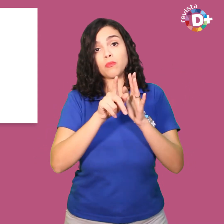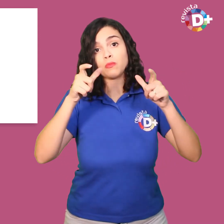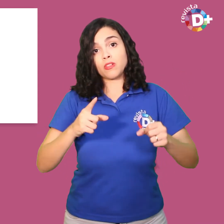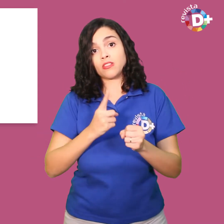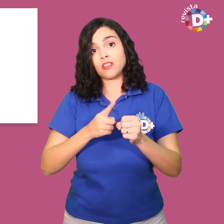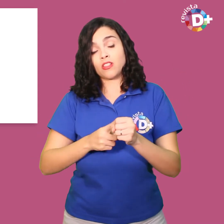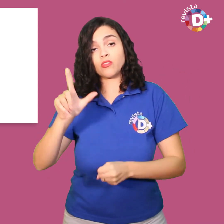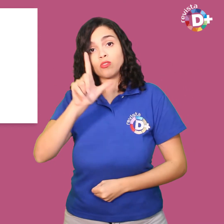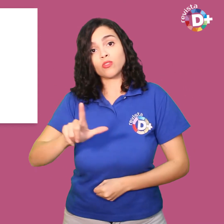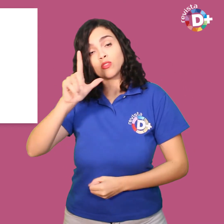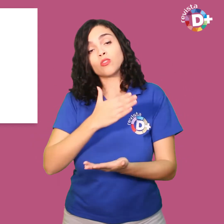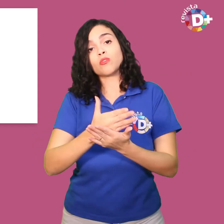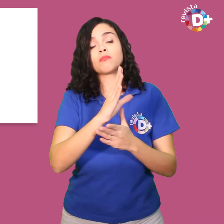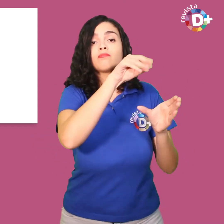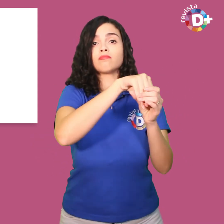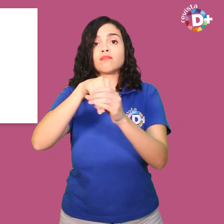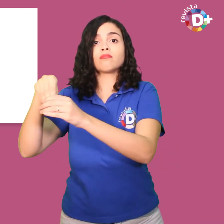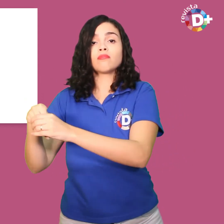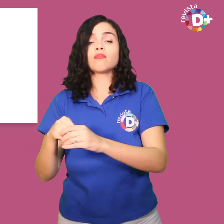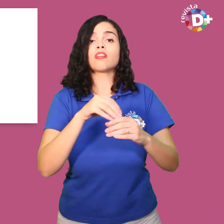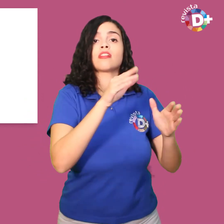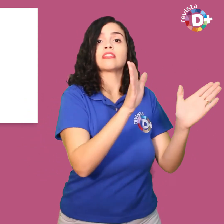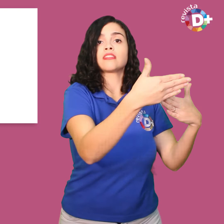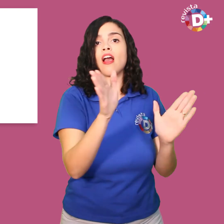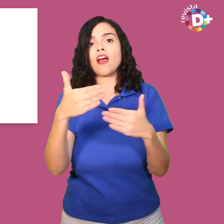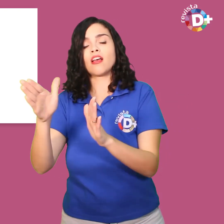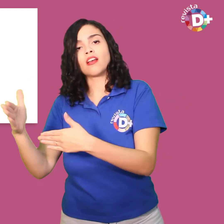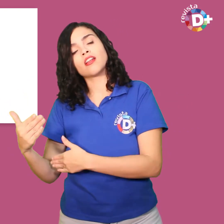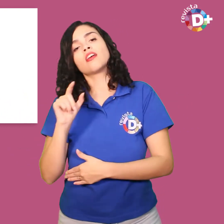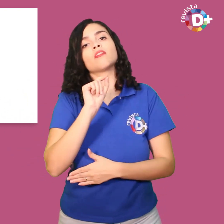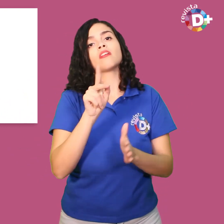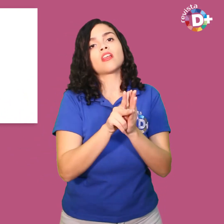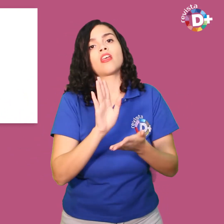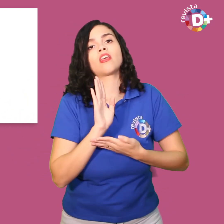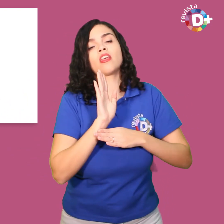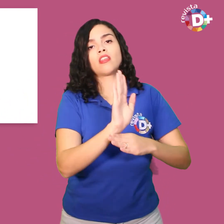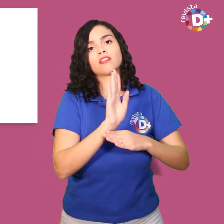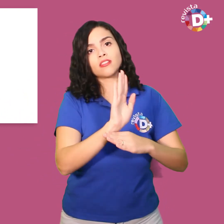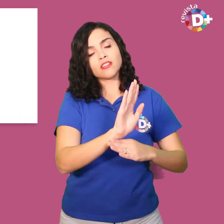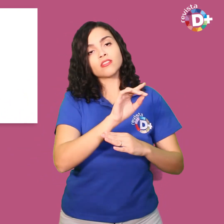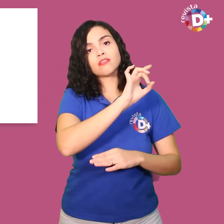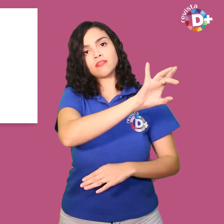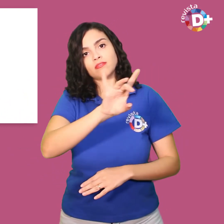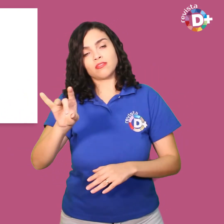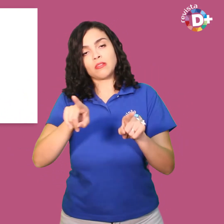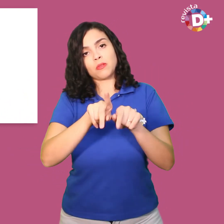implantação das salas de recursos multifuncionais neste município e na formação de professores. Também sou brailista profissional